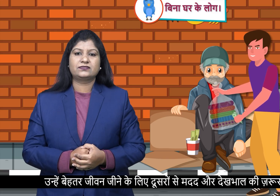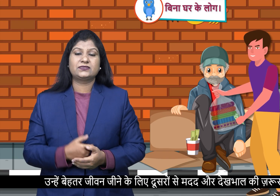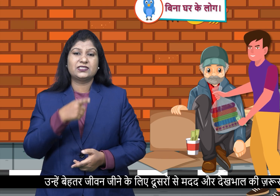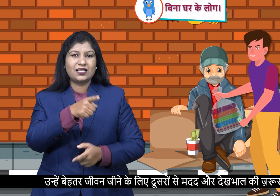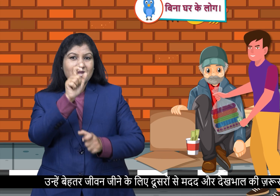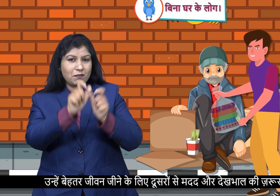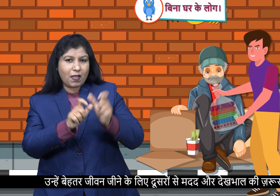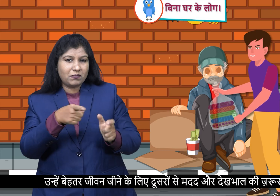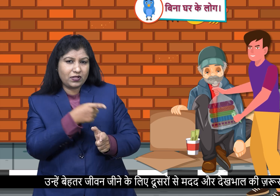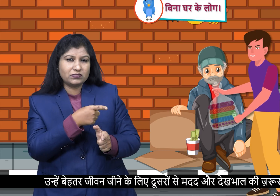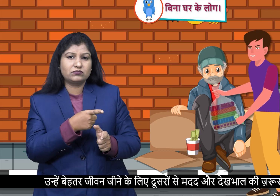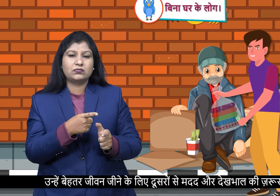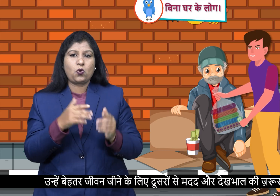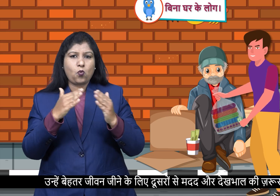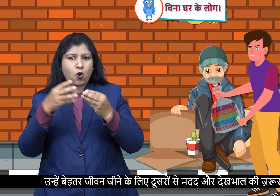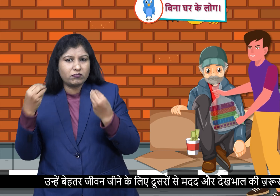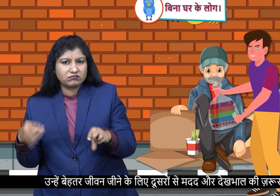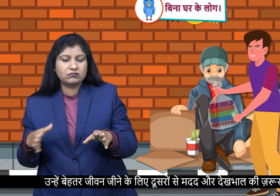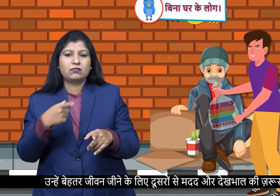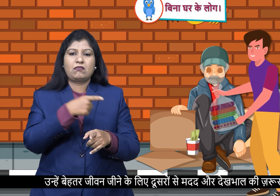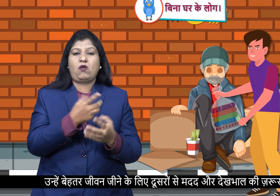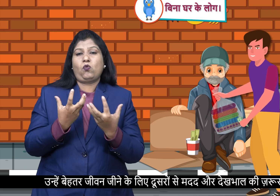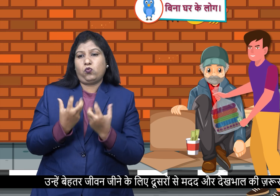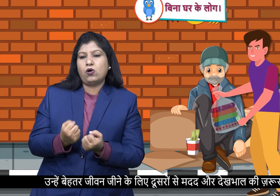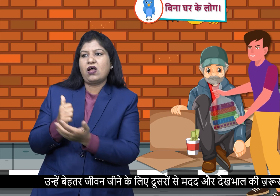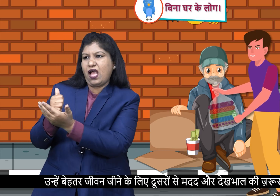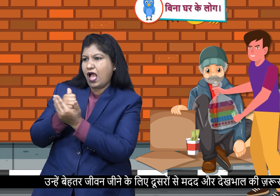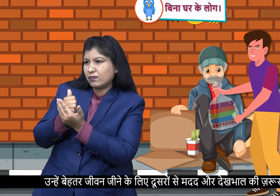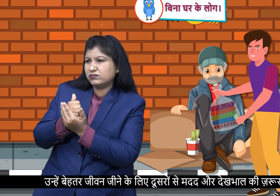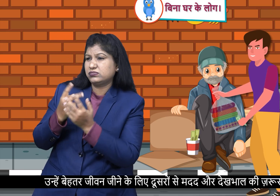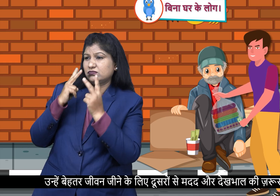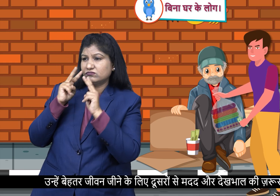उन्हें बेहतर जीवन जीने के लिए दूसरों से मदद और देखभाल की जरूरत होती है।